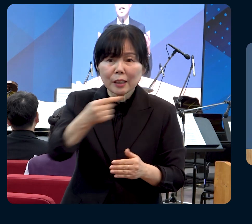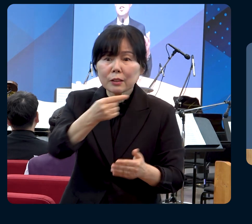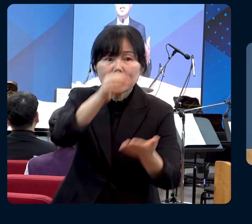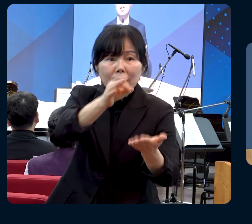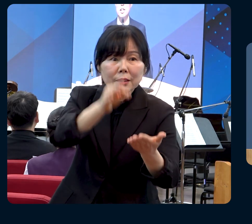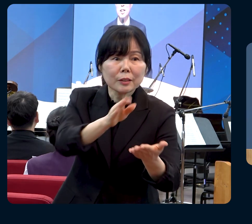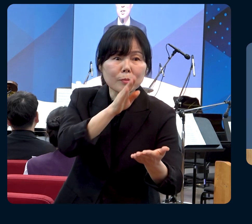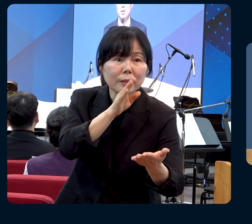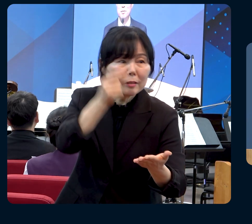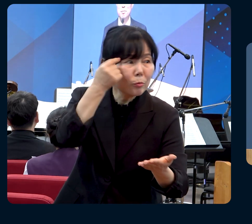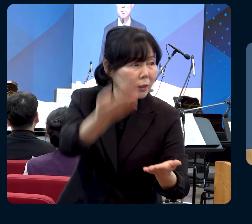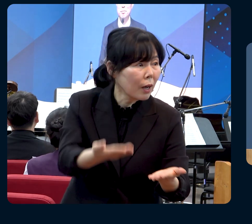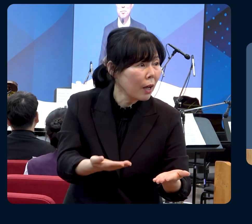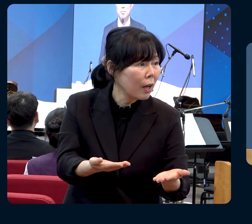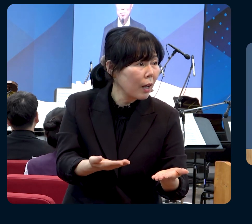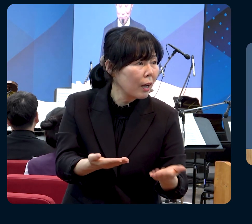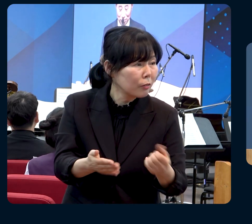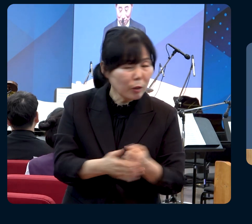가장 가치 있는 시간이죠.